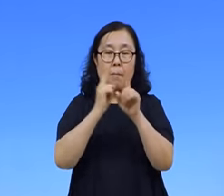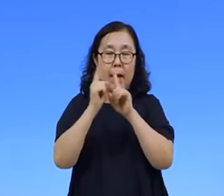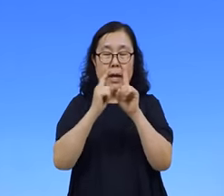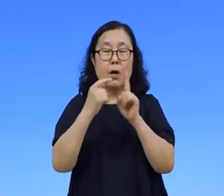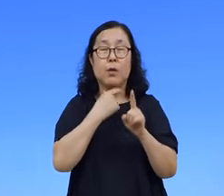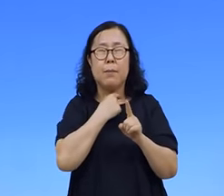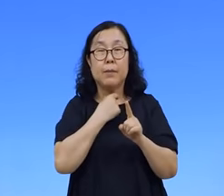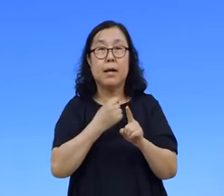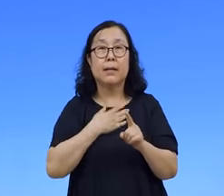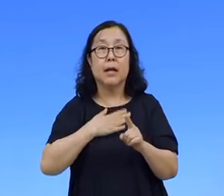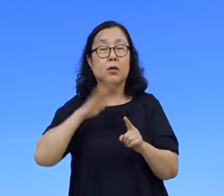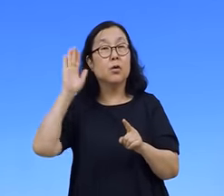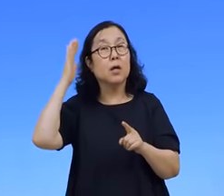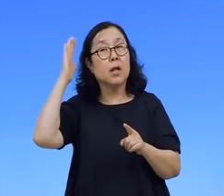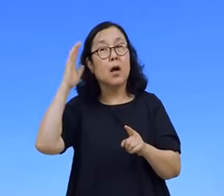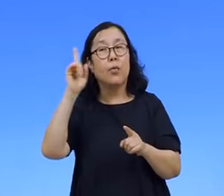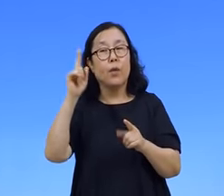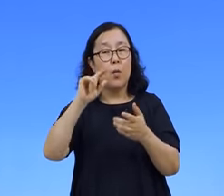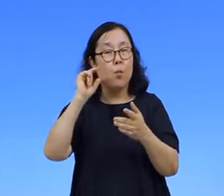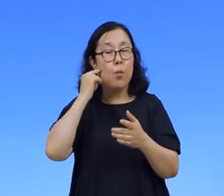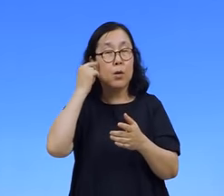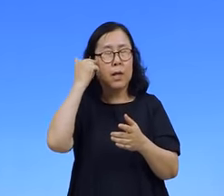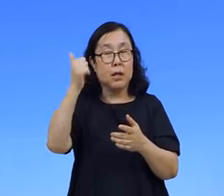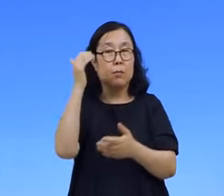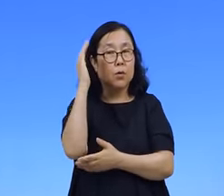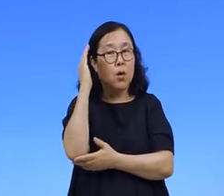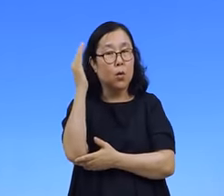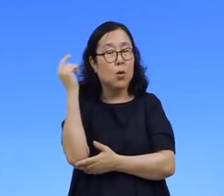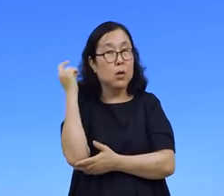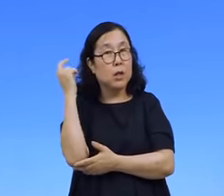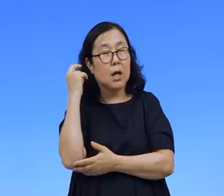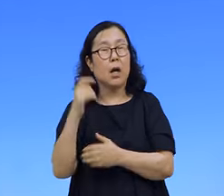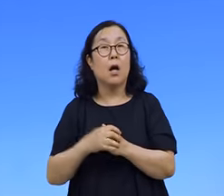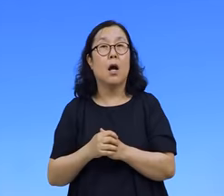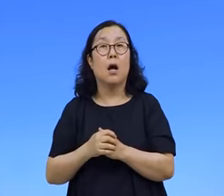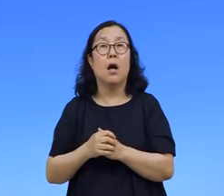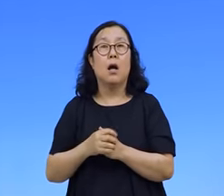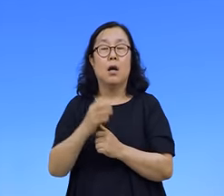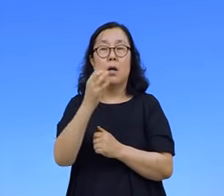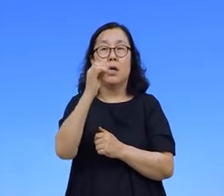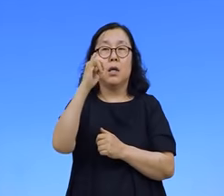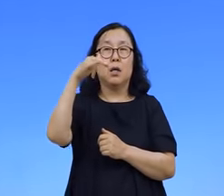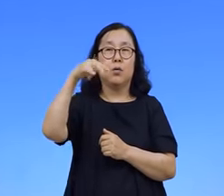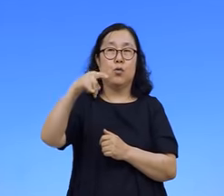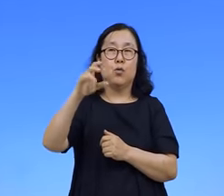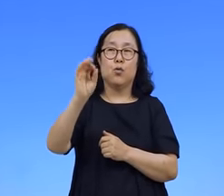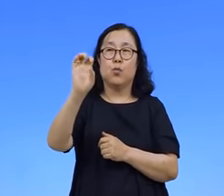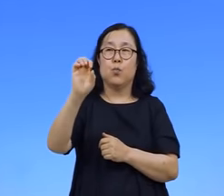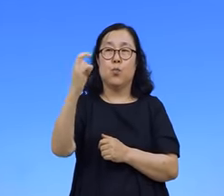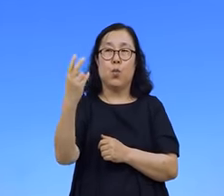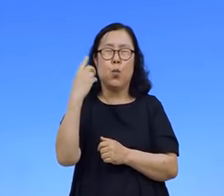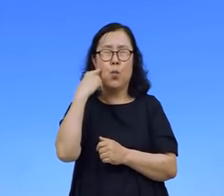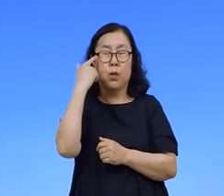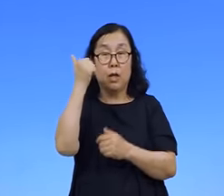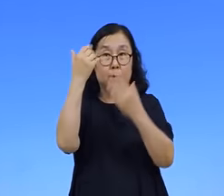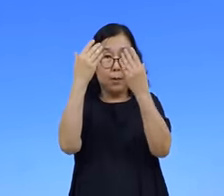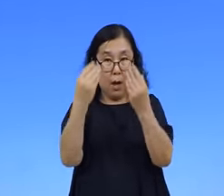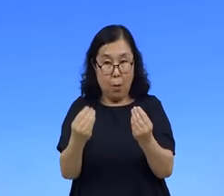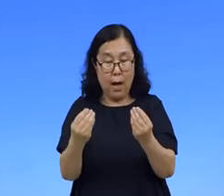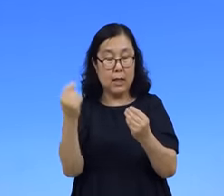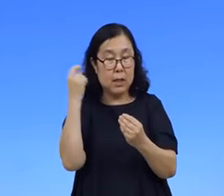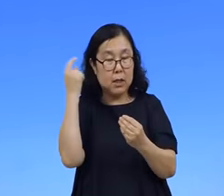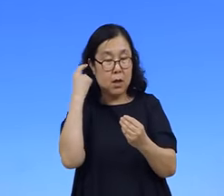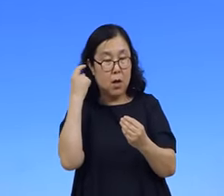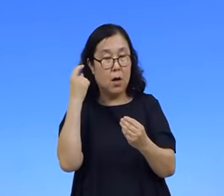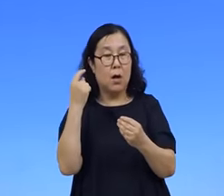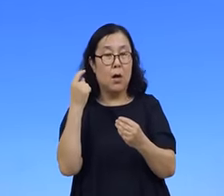결론을 이렇게 맺기를 원합니다. 제가 최근에 어느 목사님 설교를 듣다가 보니까요, 이중표 목사님 예화를 드는